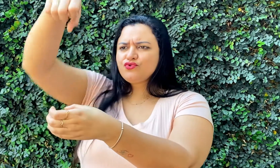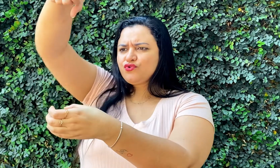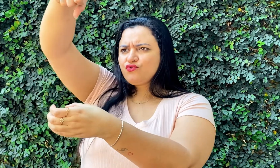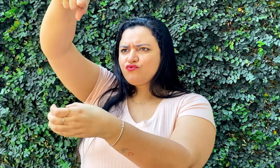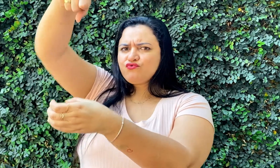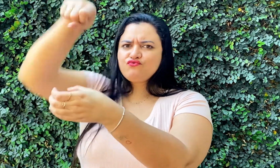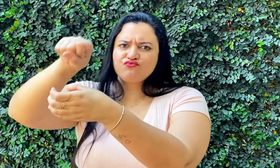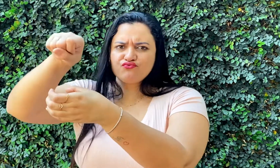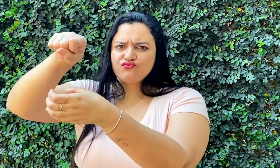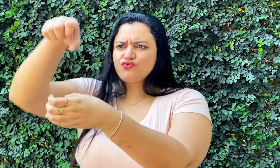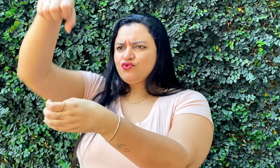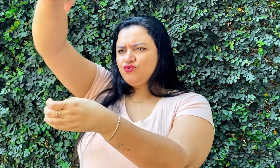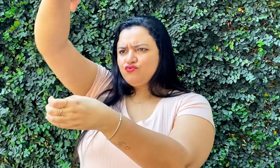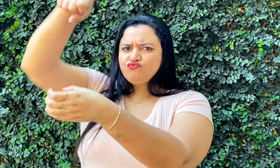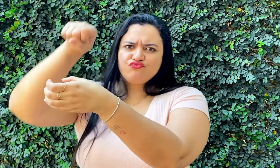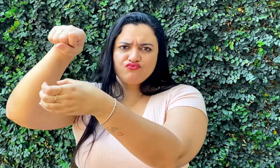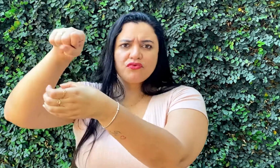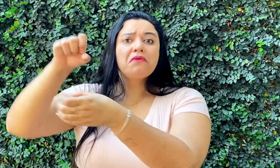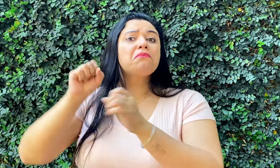É fundamental